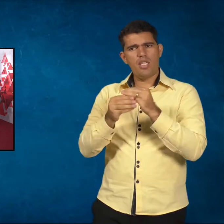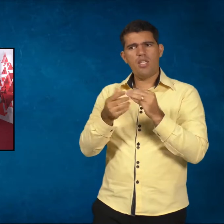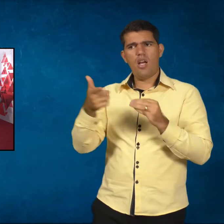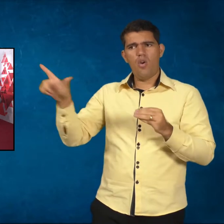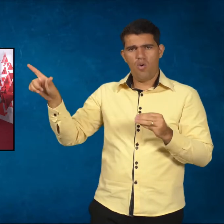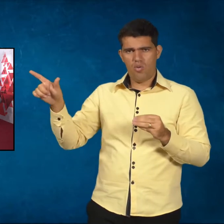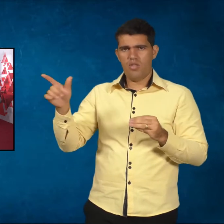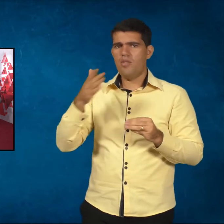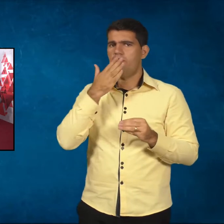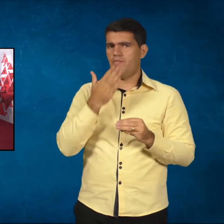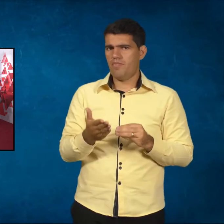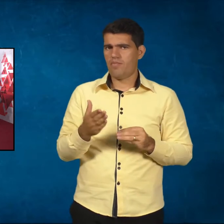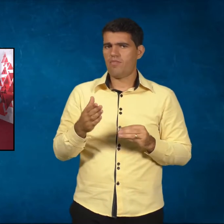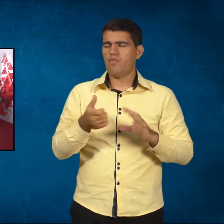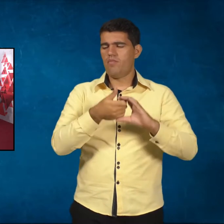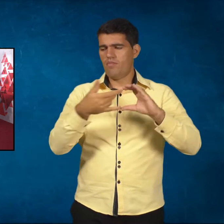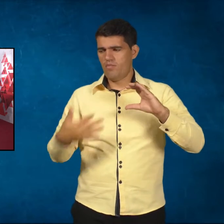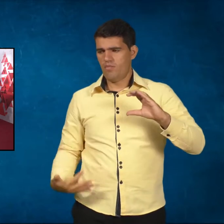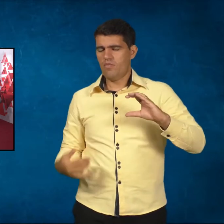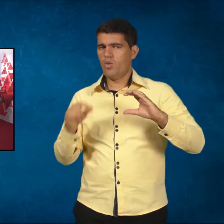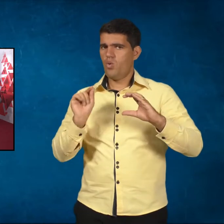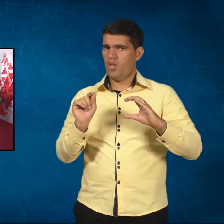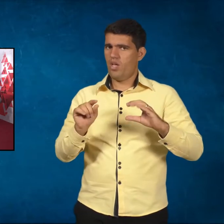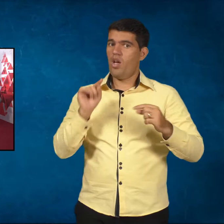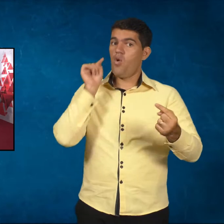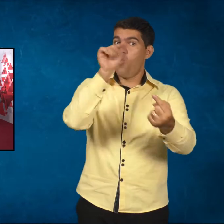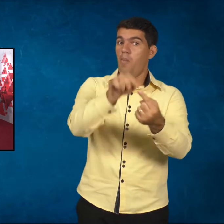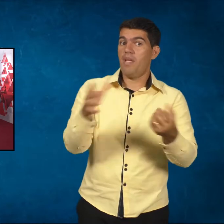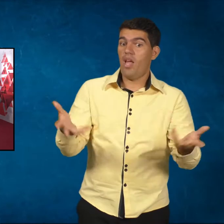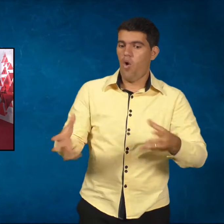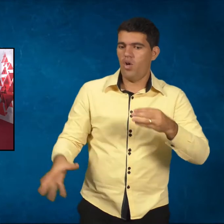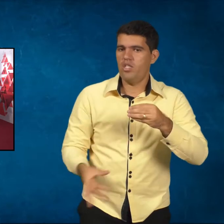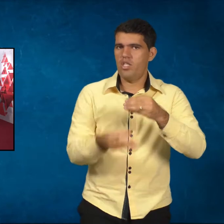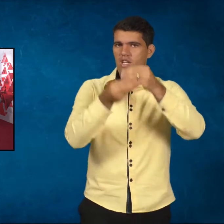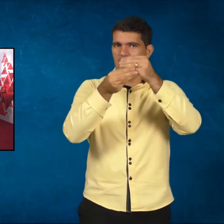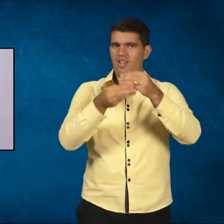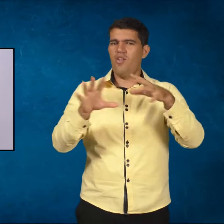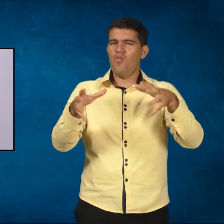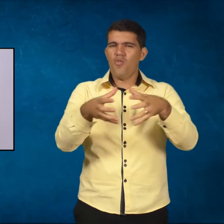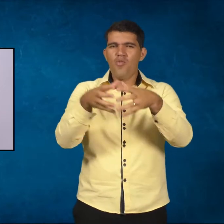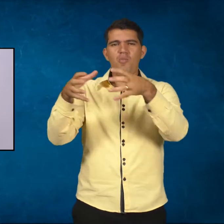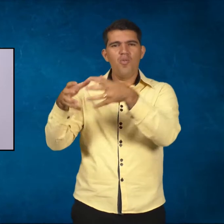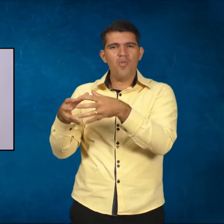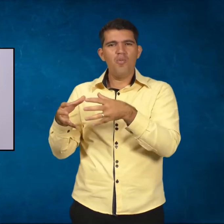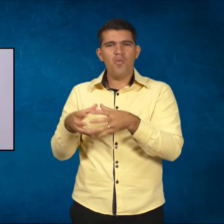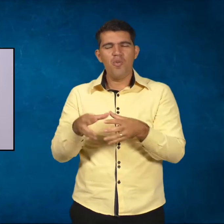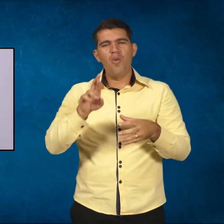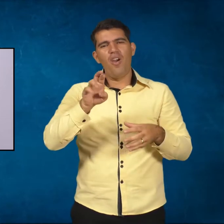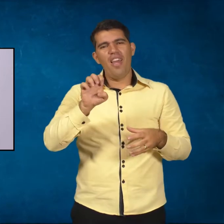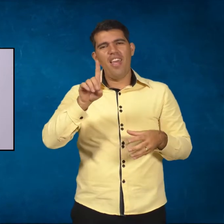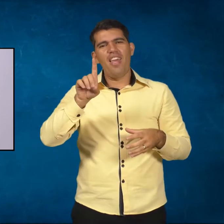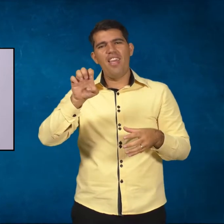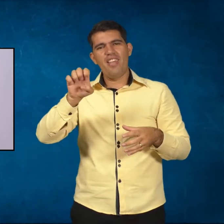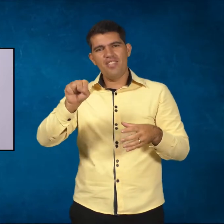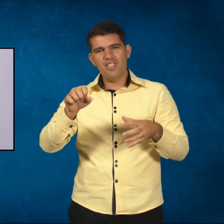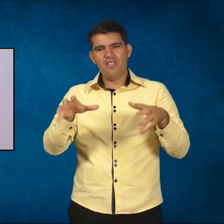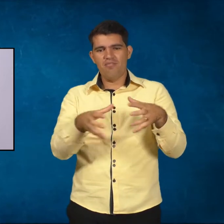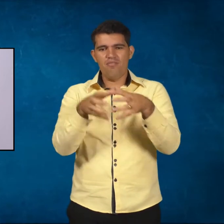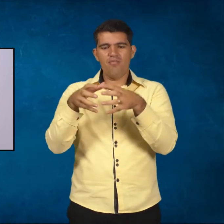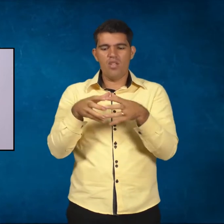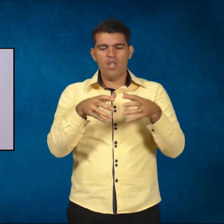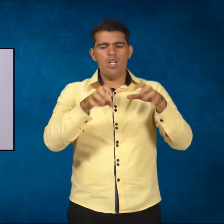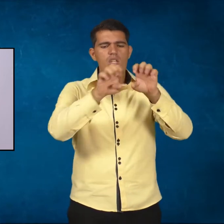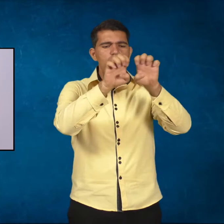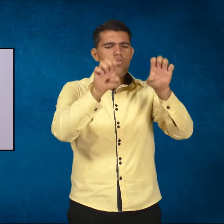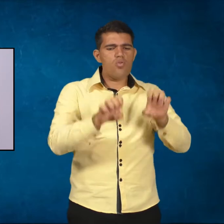também marcílio que tem vindo é muito agregado a forma como as redes estruturam o sistema